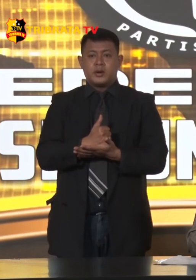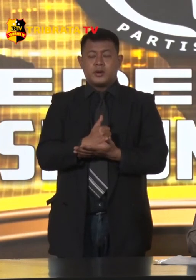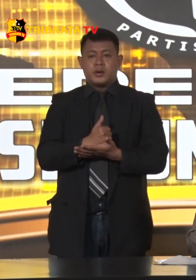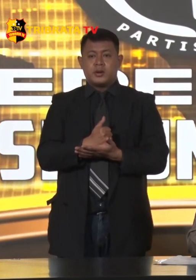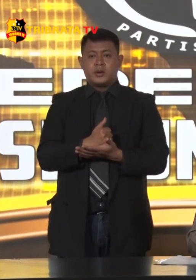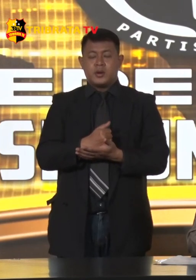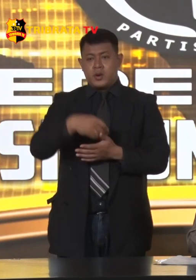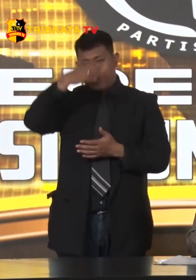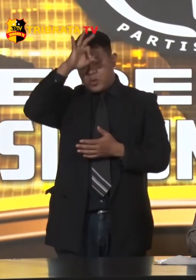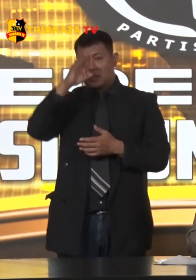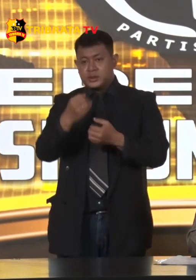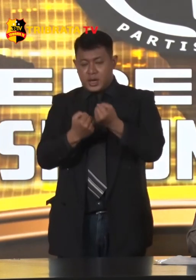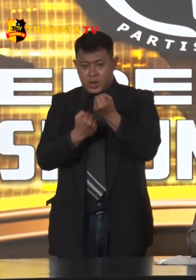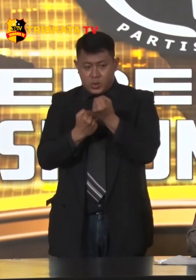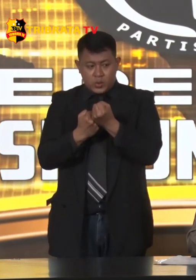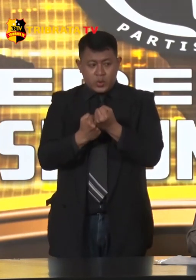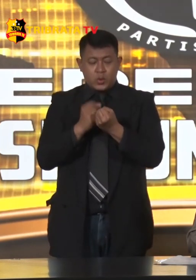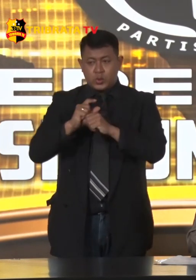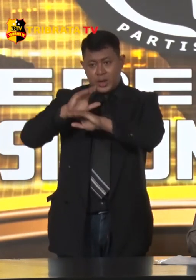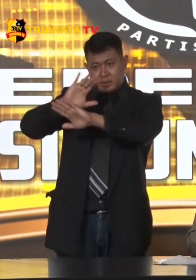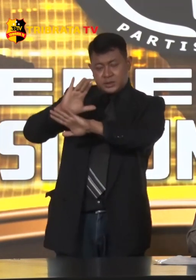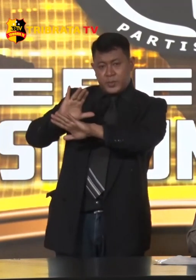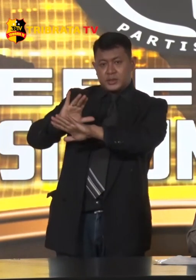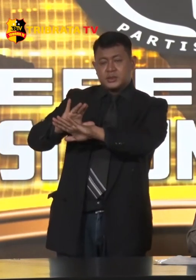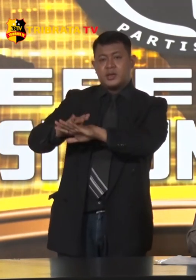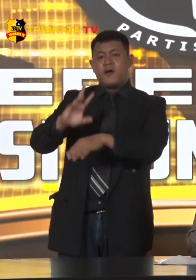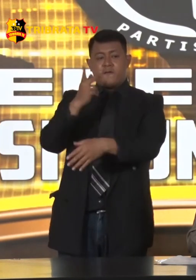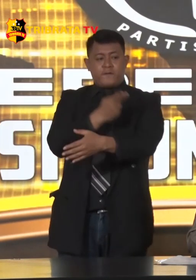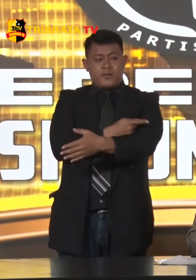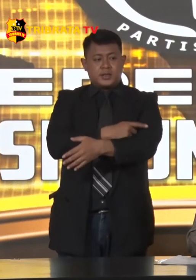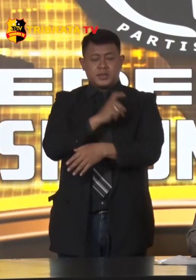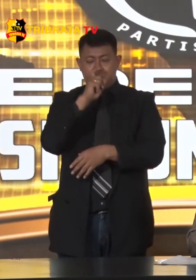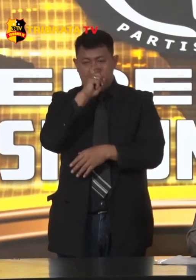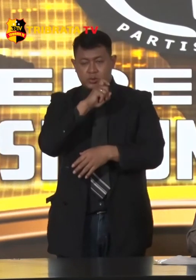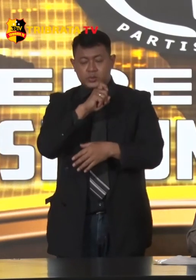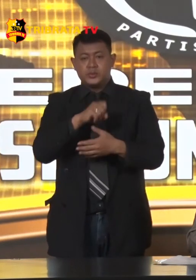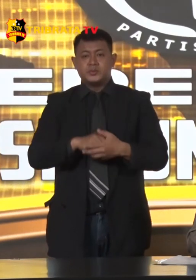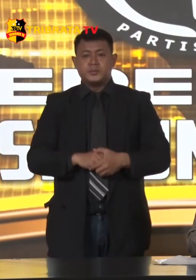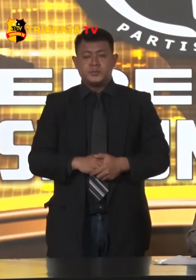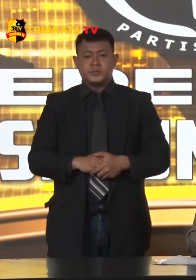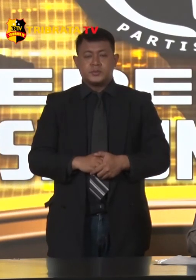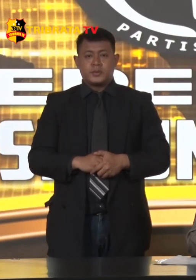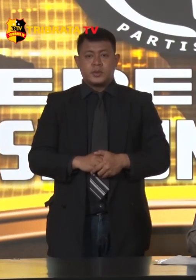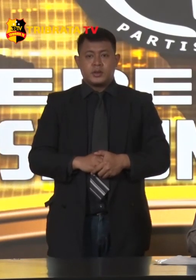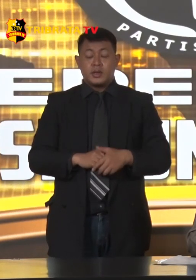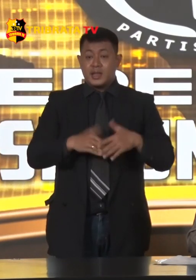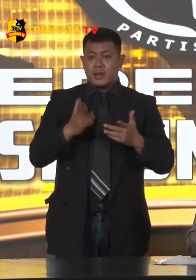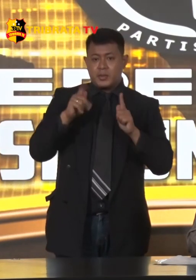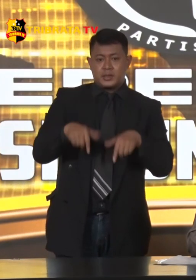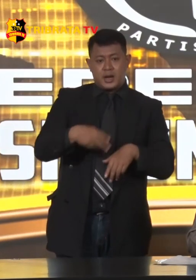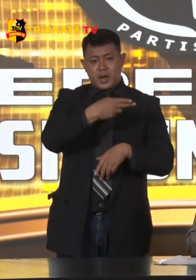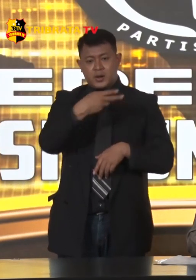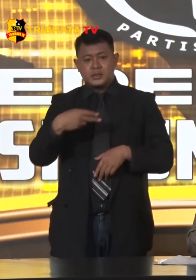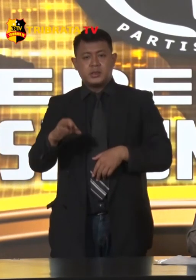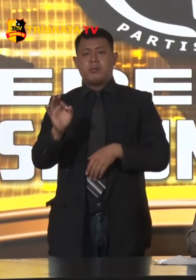akan membackup untuk mengantisipasi yang namanya vaksin palsu itu. Tapi sejauh ini di